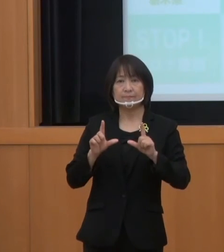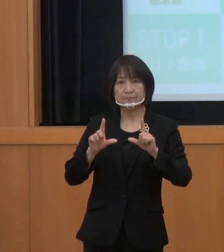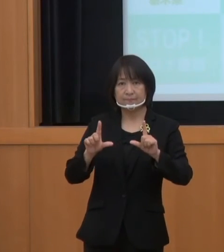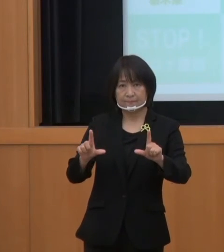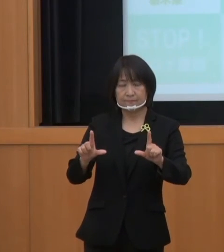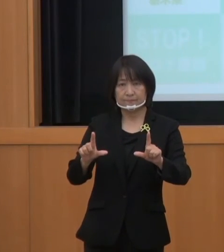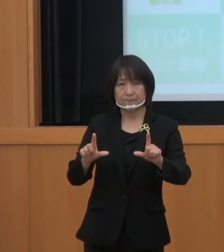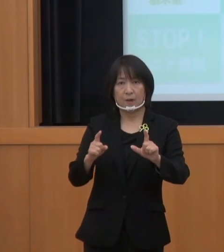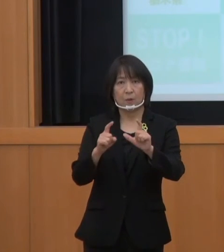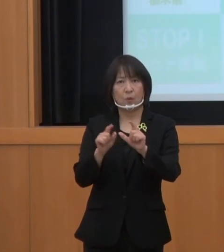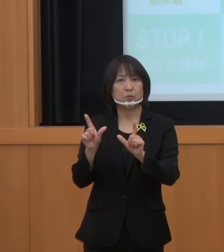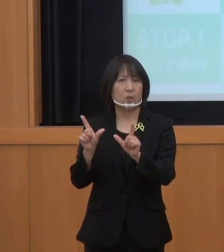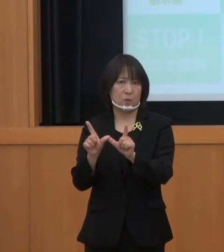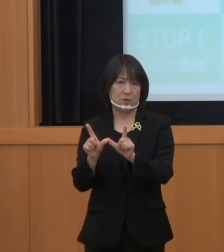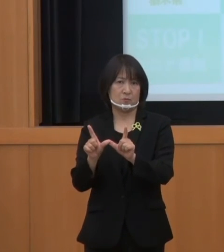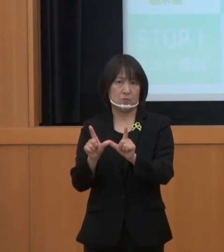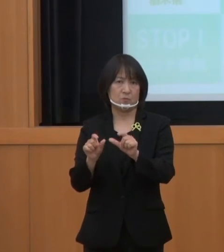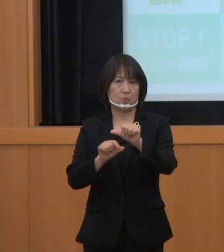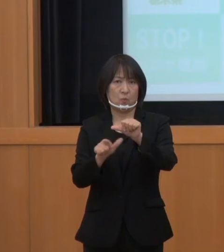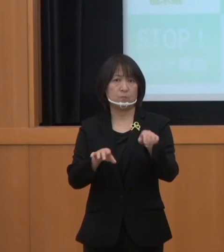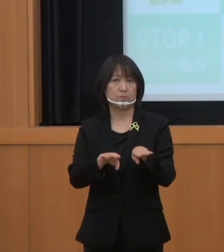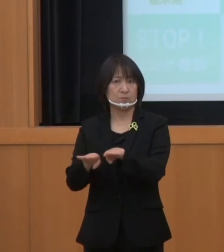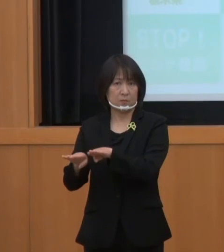ゴールデンウィークは